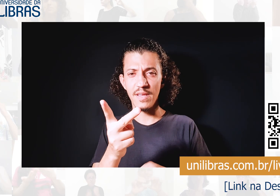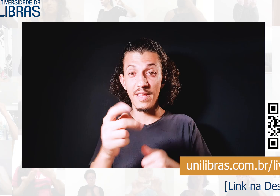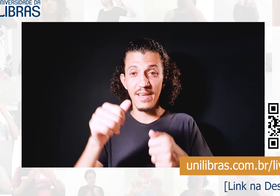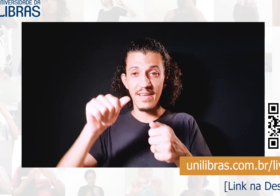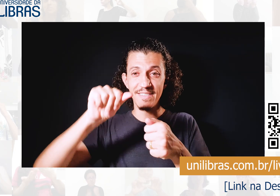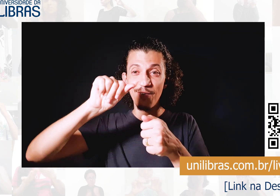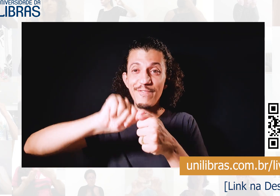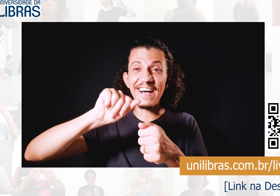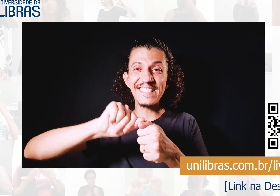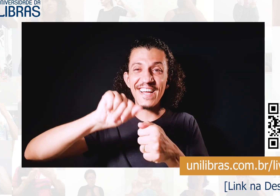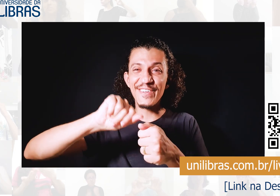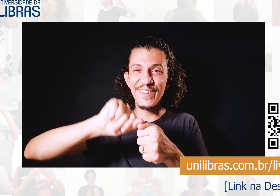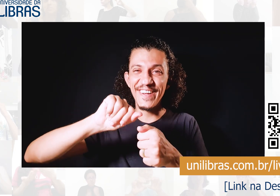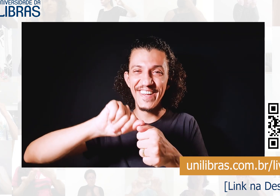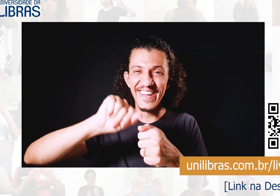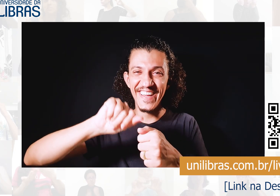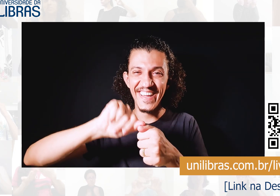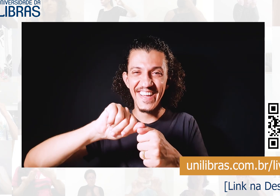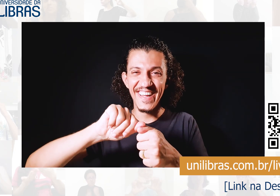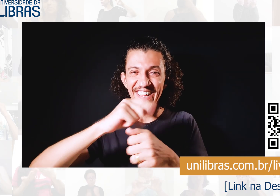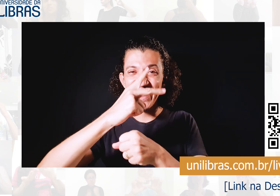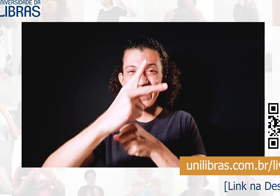dois estão fazendo